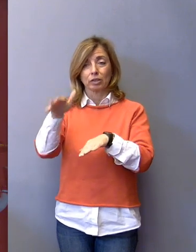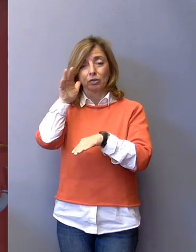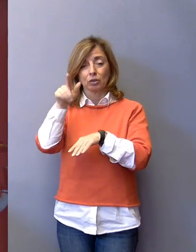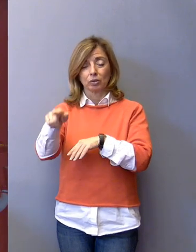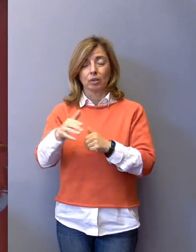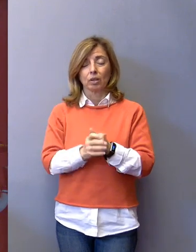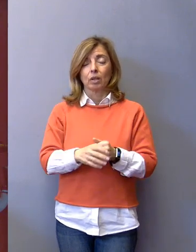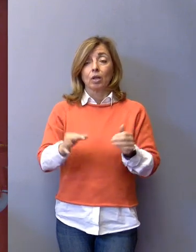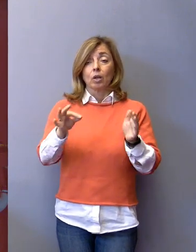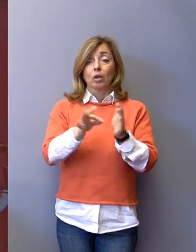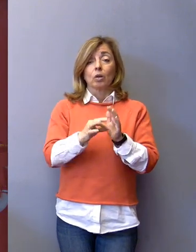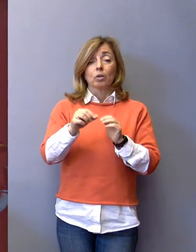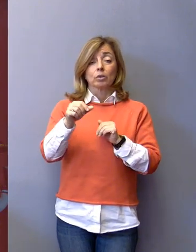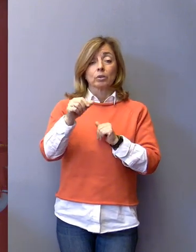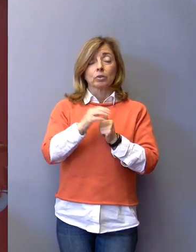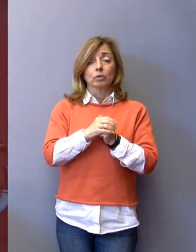numero 12